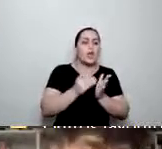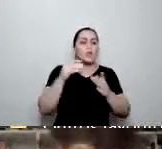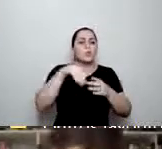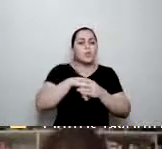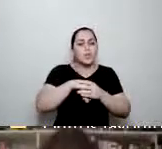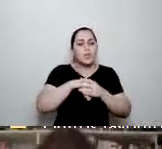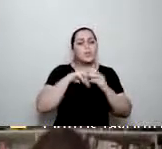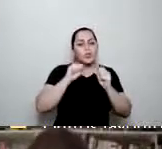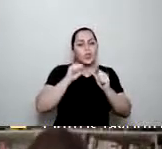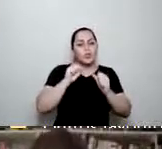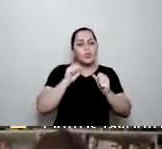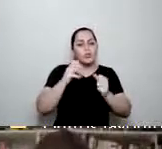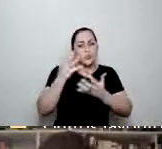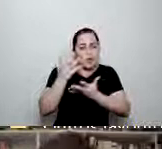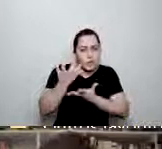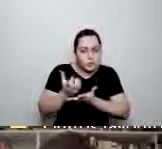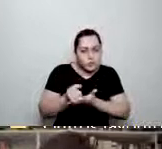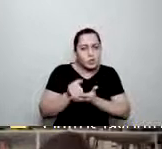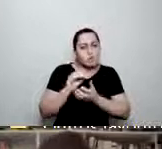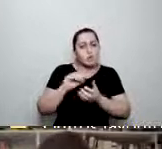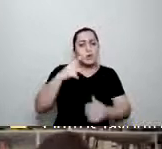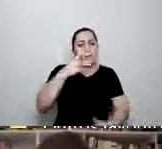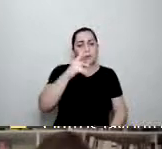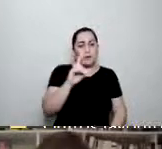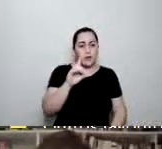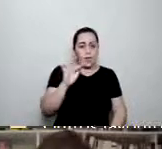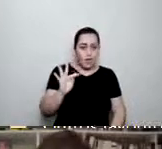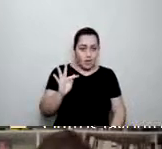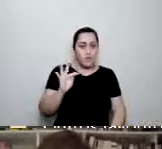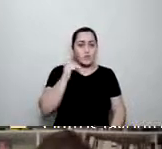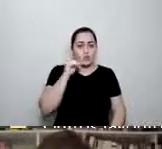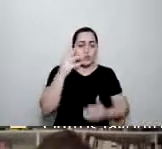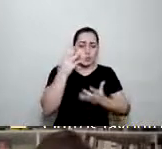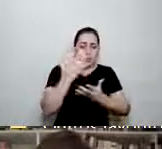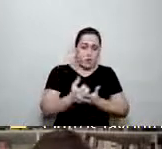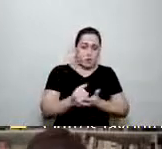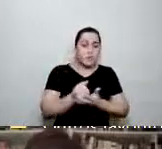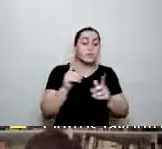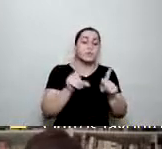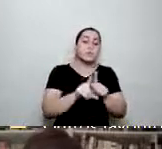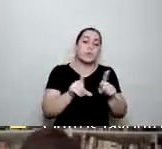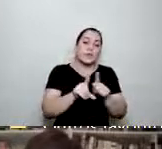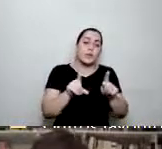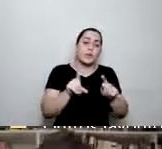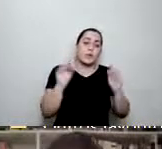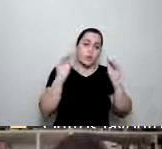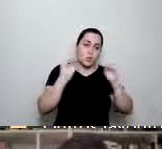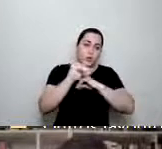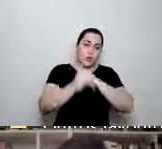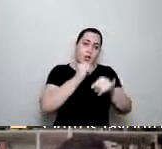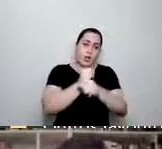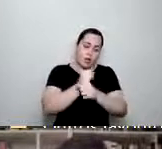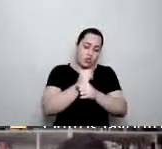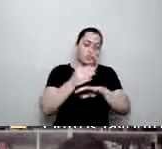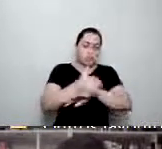ser exportados em formato PDF, né? Além de publicados aqui na internet